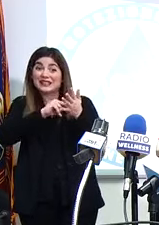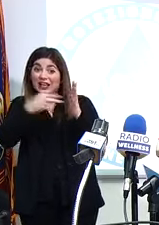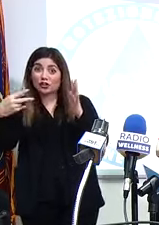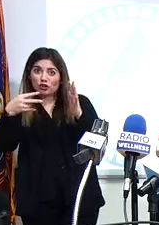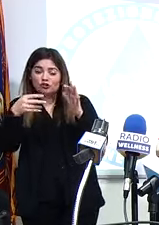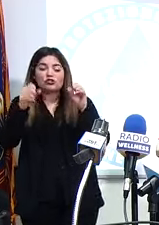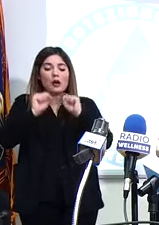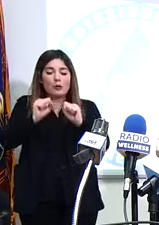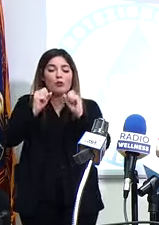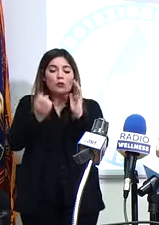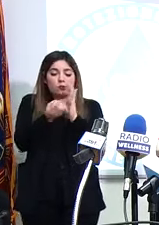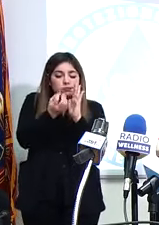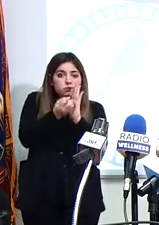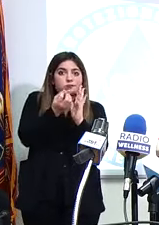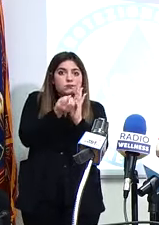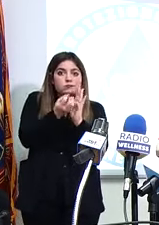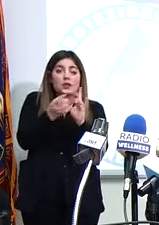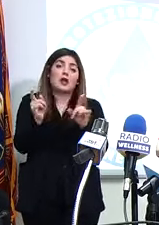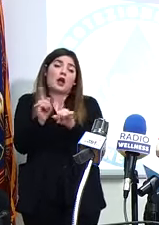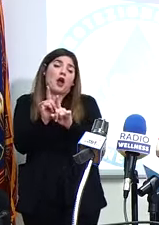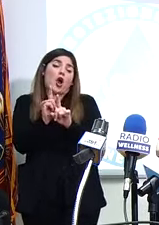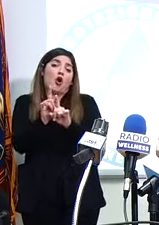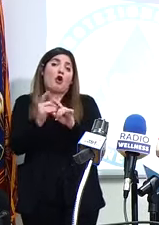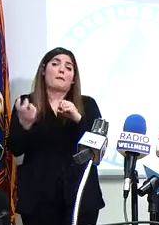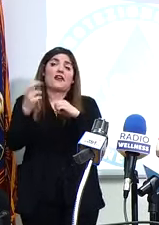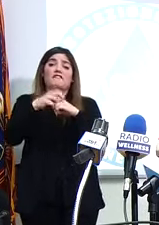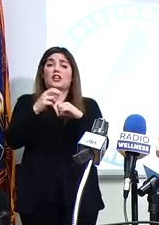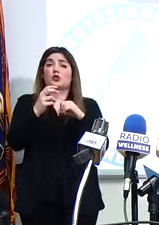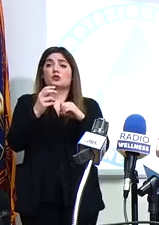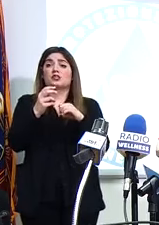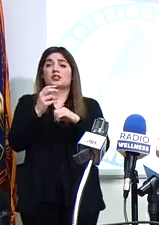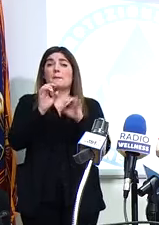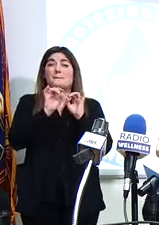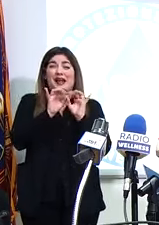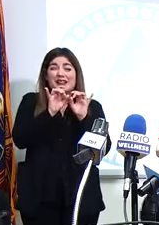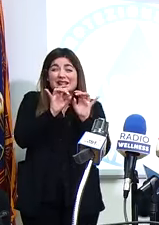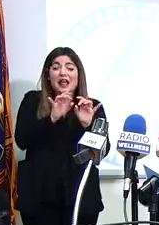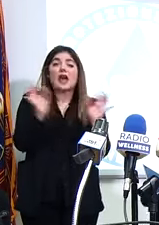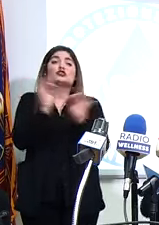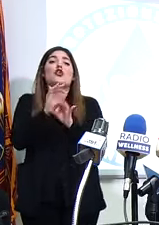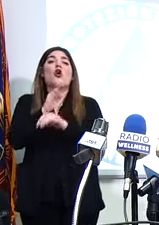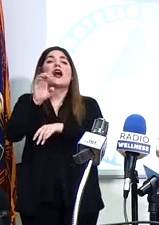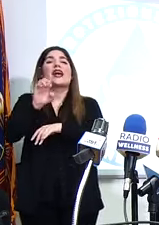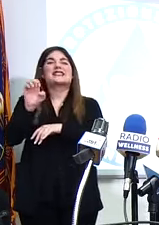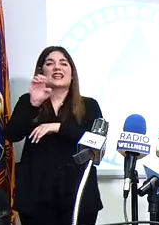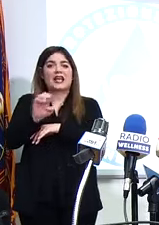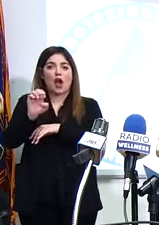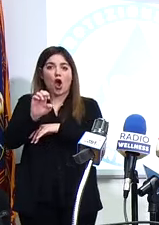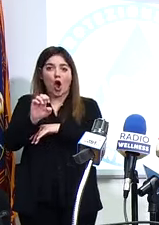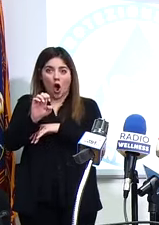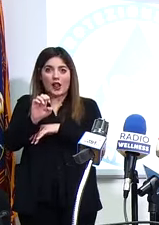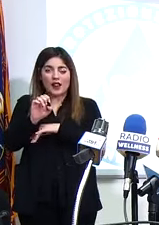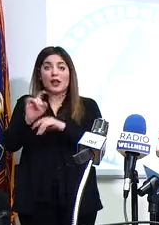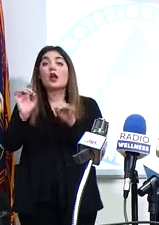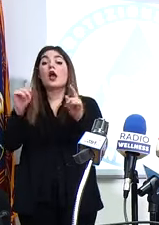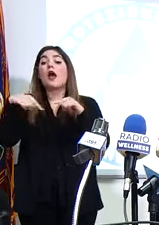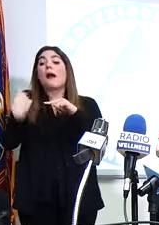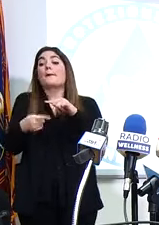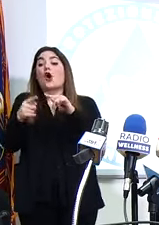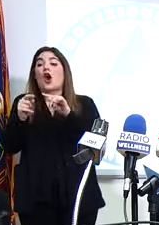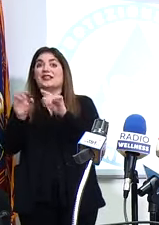che viene a utilizzare un po' i virus batterici, un po' le Escherichia coli per farli crescere e poi selezionarli,